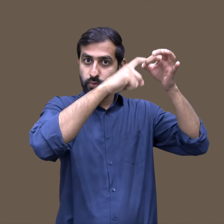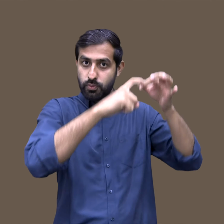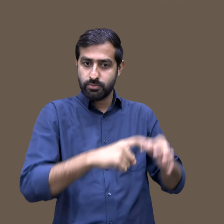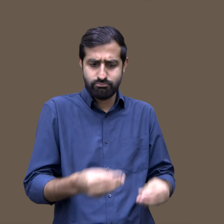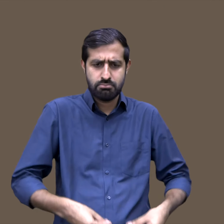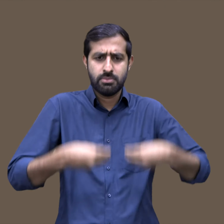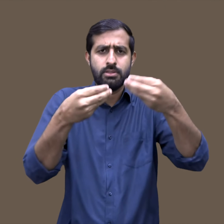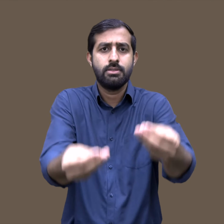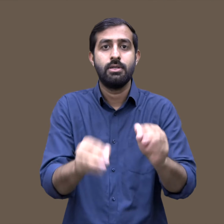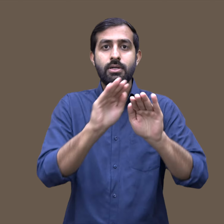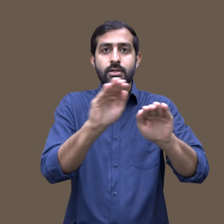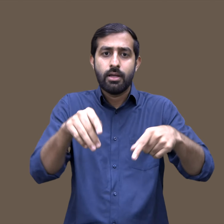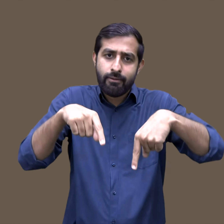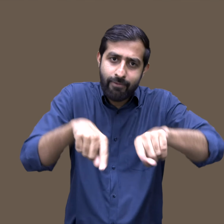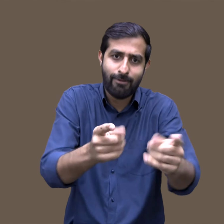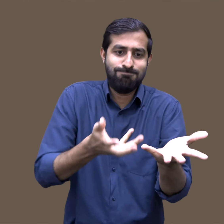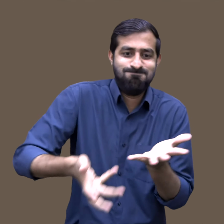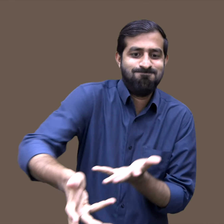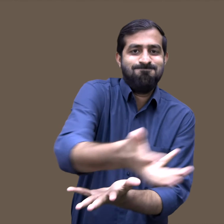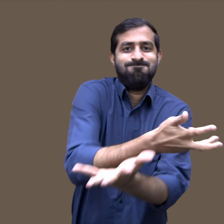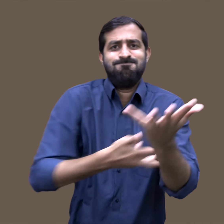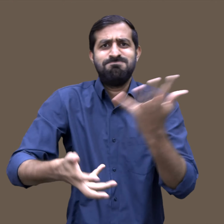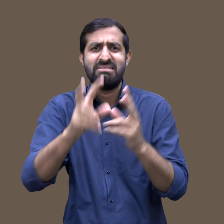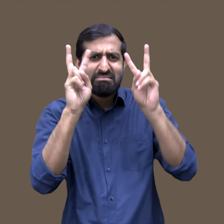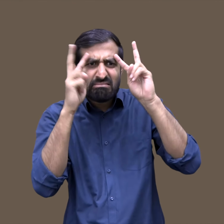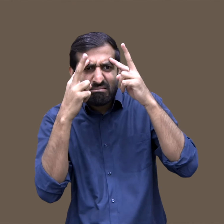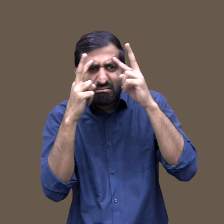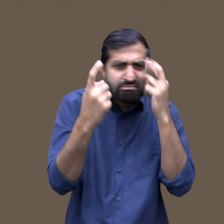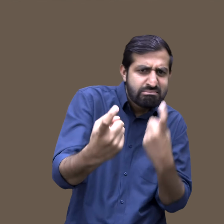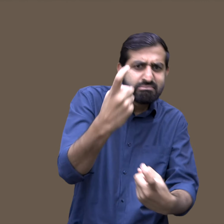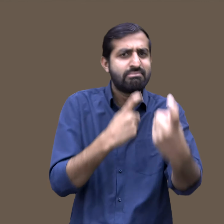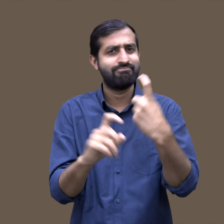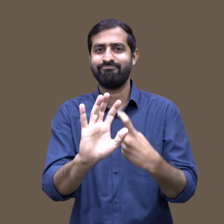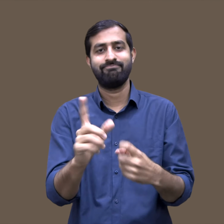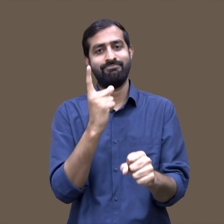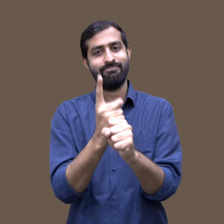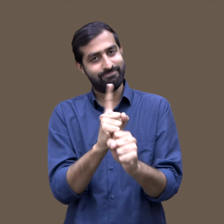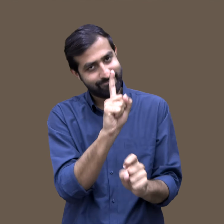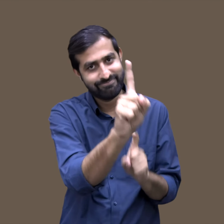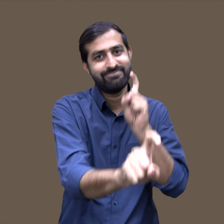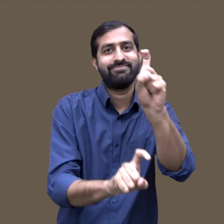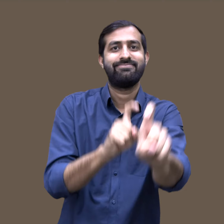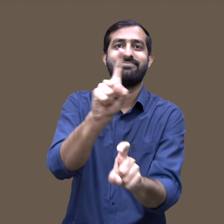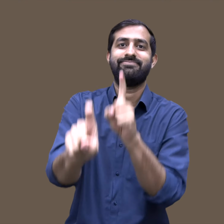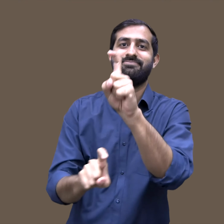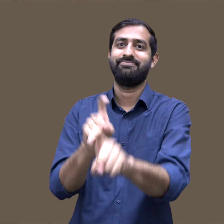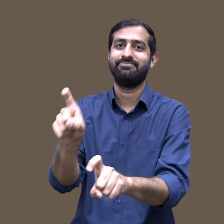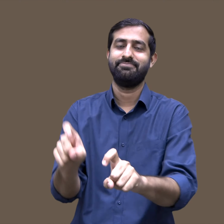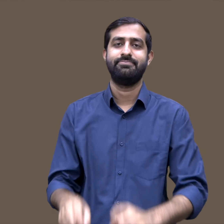यहाँ कुछ निम्न प्रश्न हैं जिसे आप सभी विद्यार्थी आपस में चर्चा कीजिए और यदि आपके कोई सवाल है तो आप अपने अध्यापक से पूछ